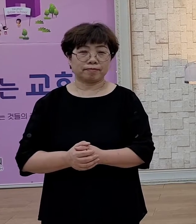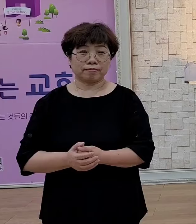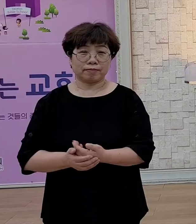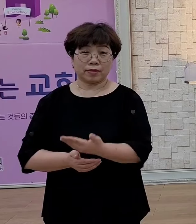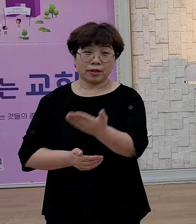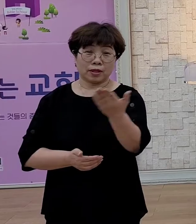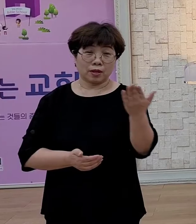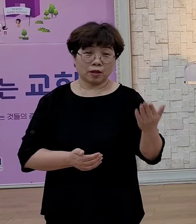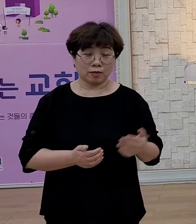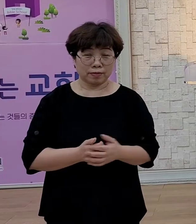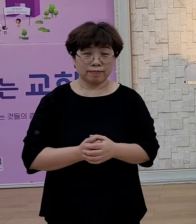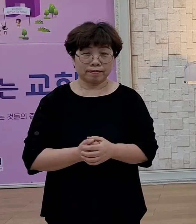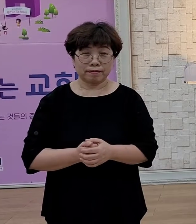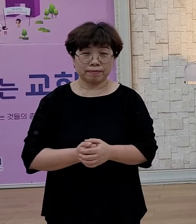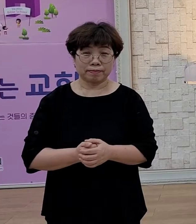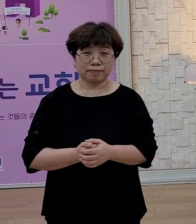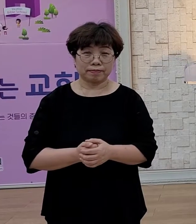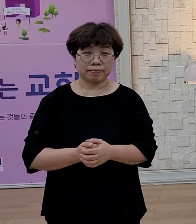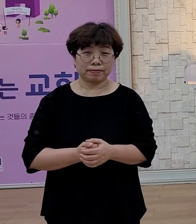여러분, 지난주에